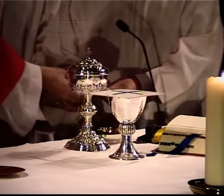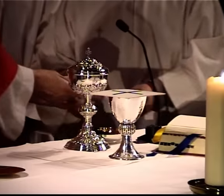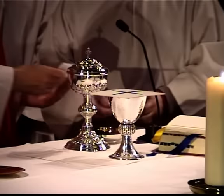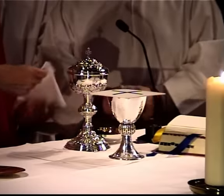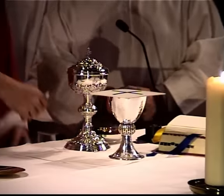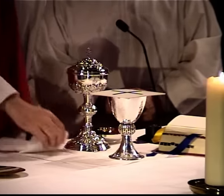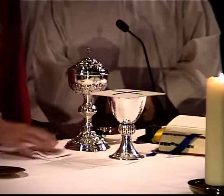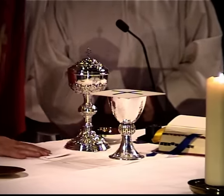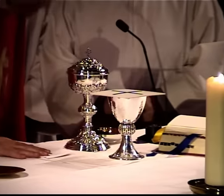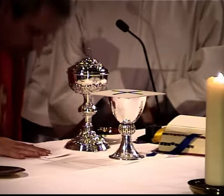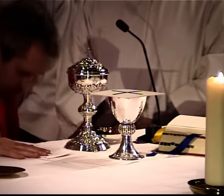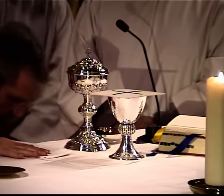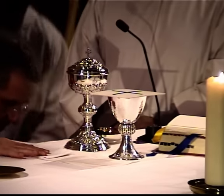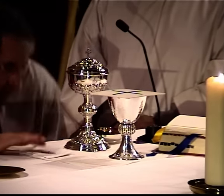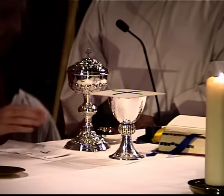los santos.